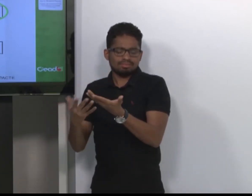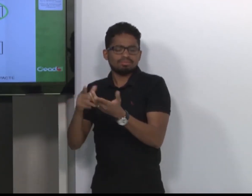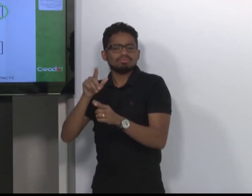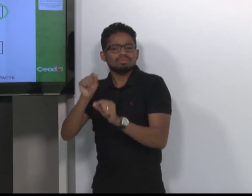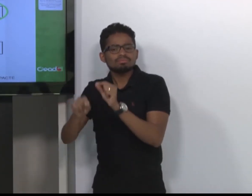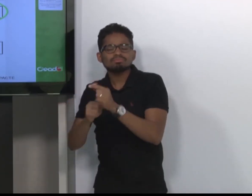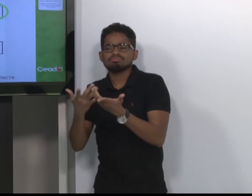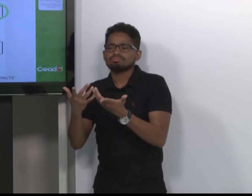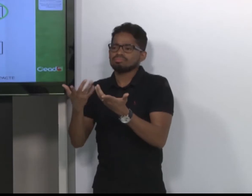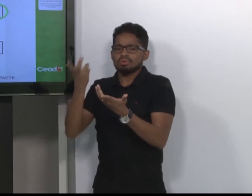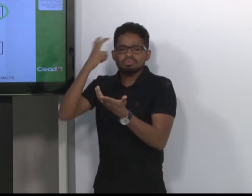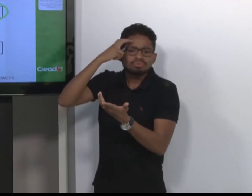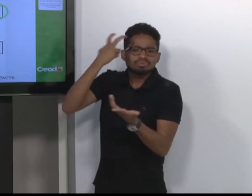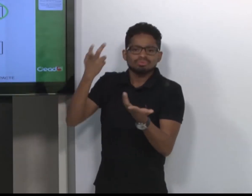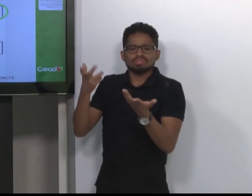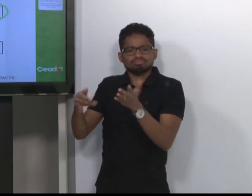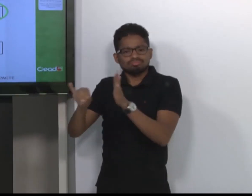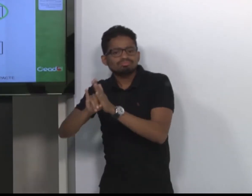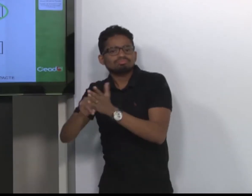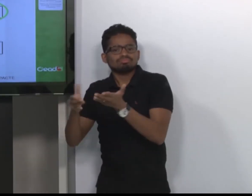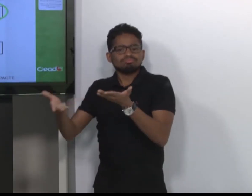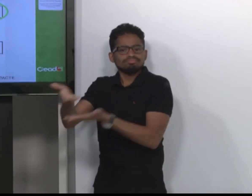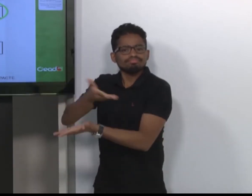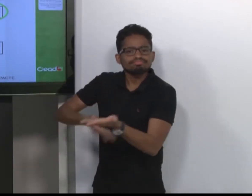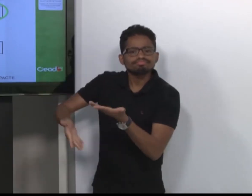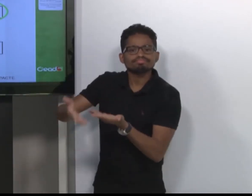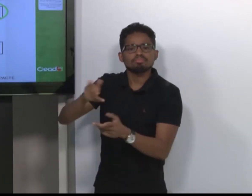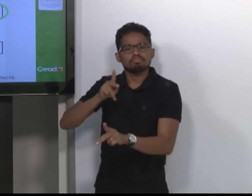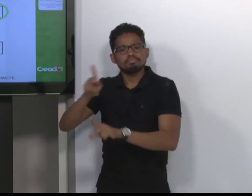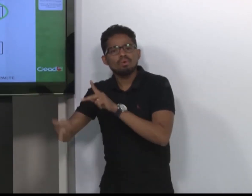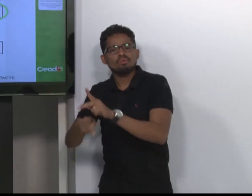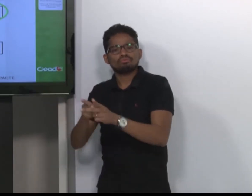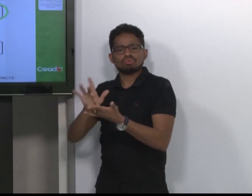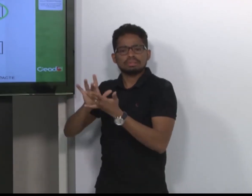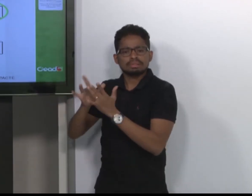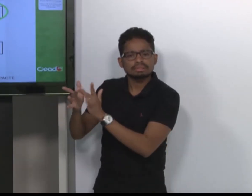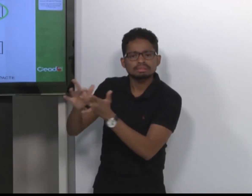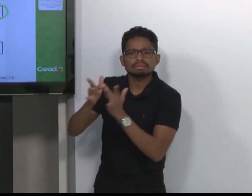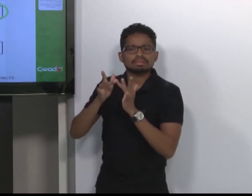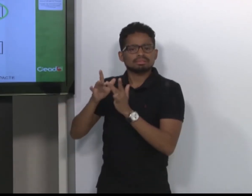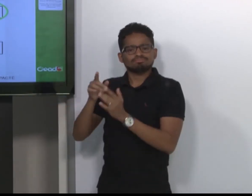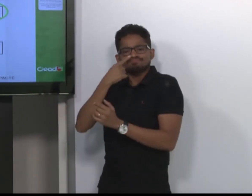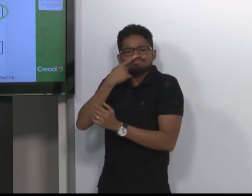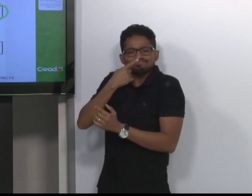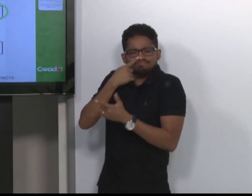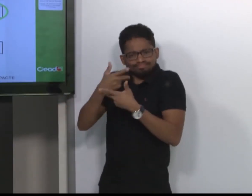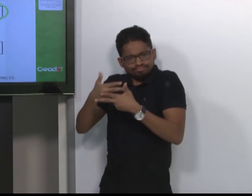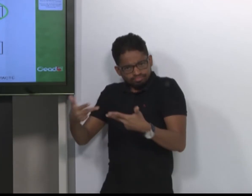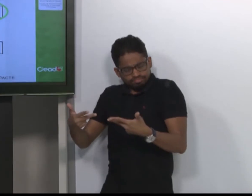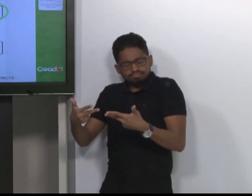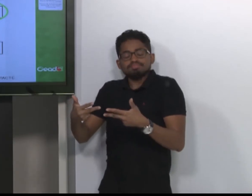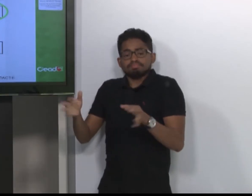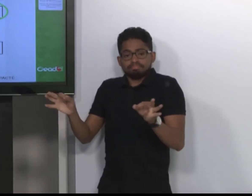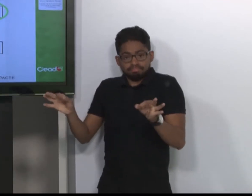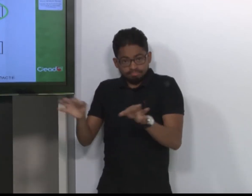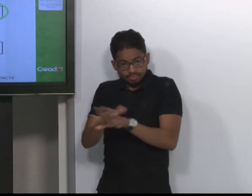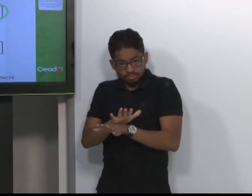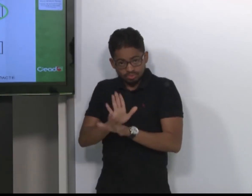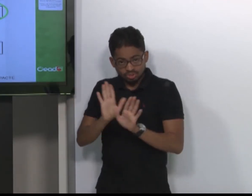àqueles conhecimentos que devem ser agregados de cultura, por meio da afinidade, do contato com a comunidade surda,